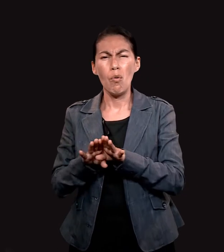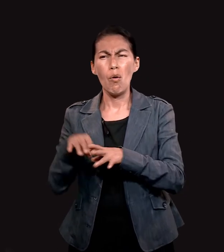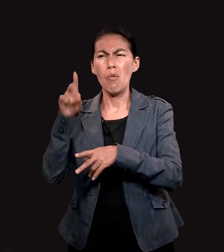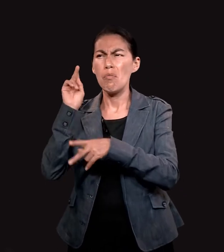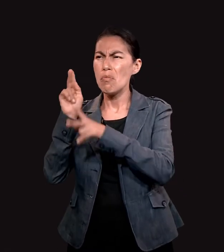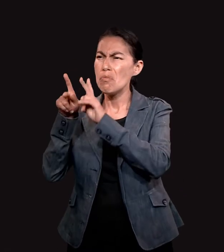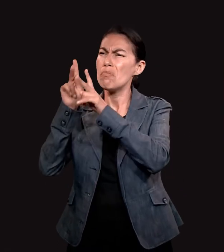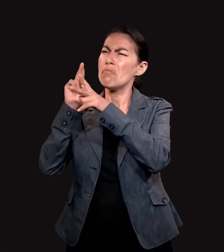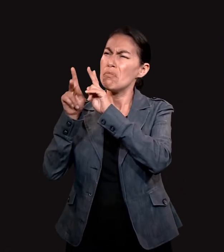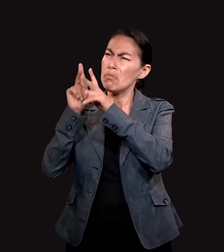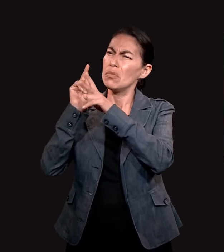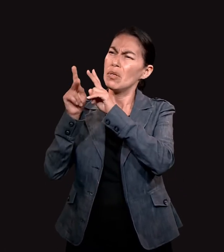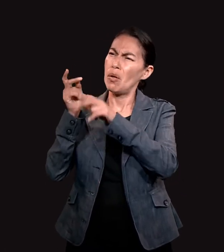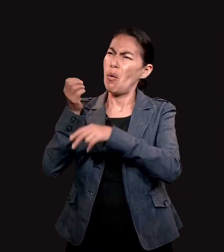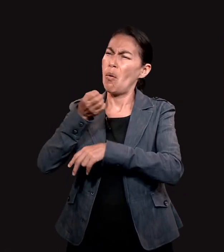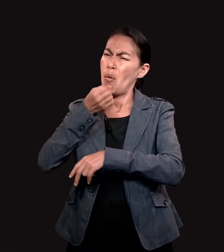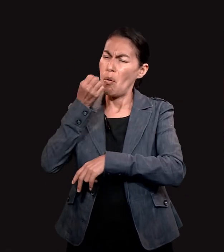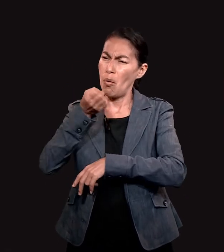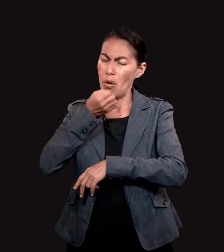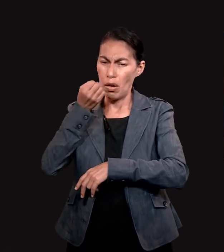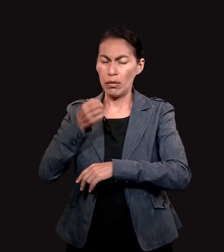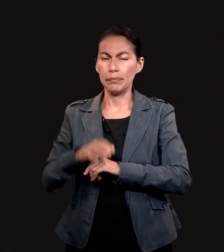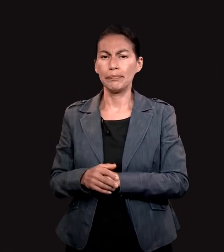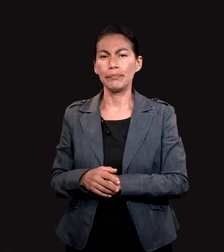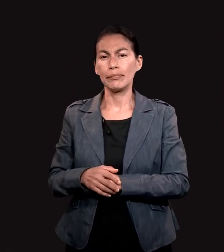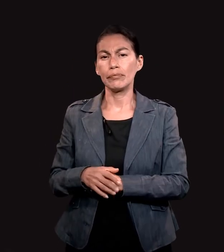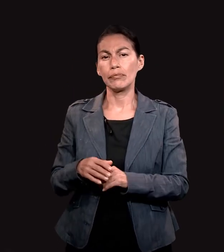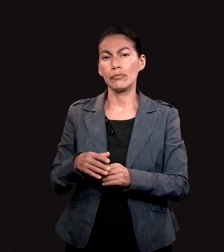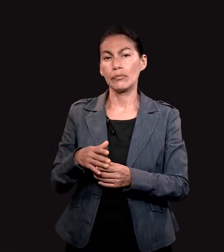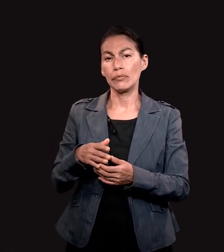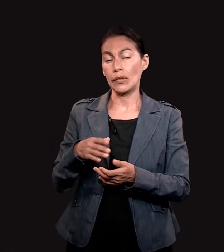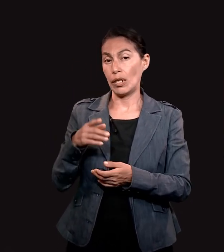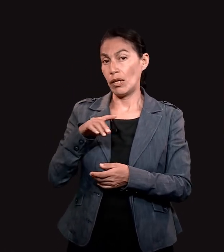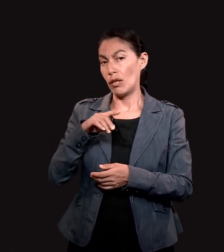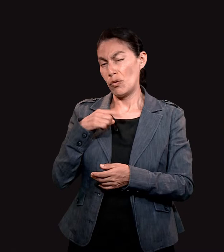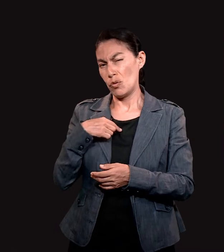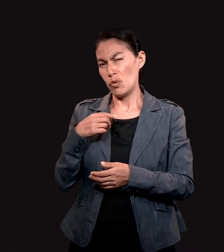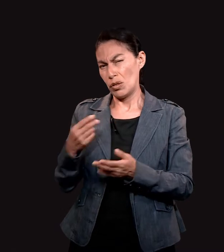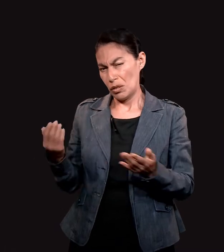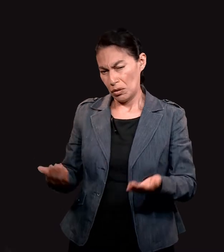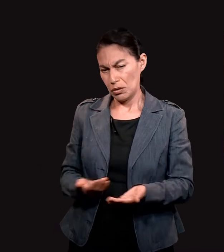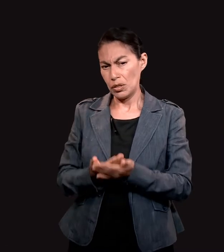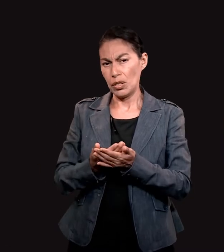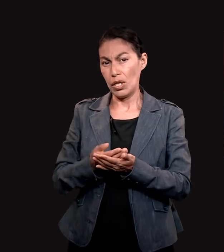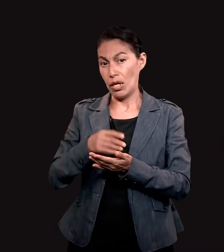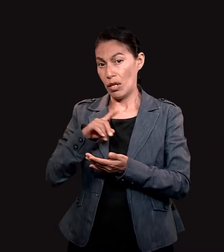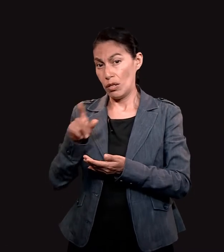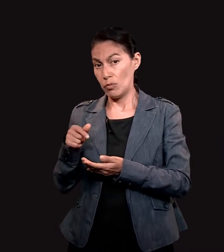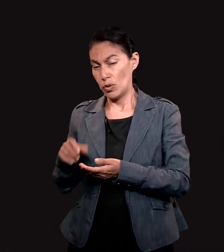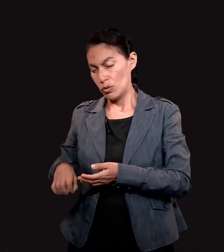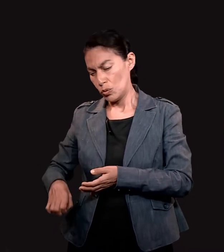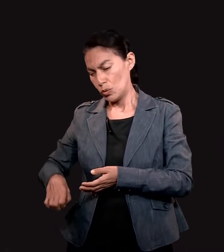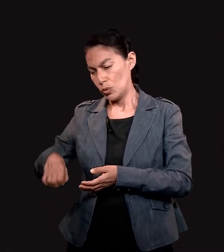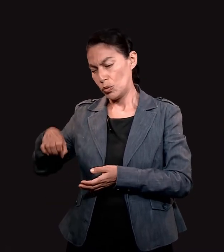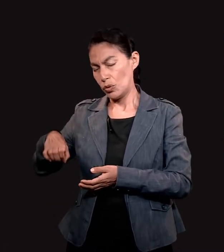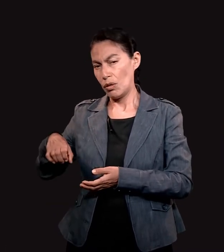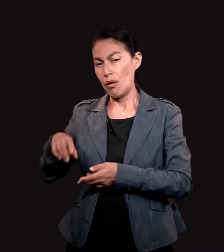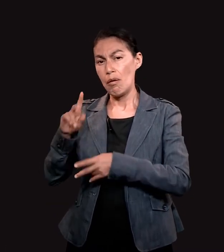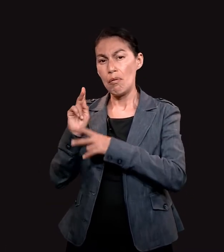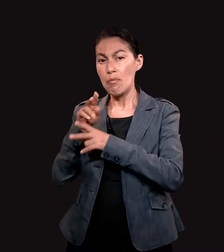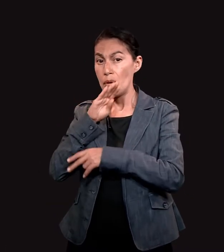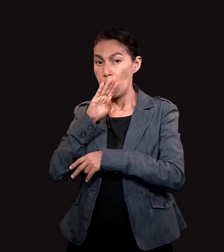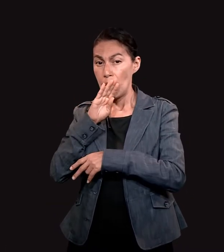Dios. Y ella, pues cuando crecí, me contó que después de 5 años de buscar quedar